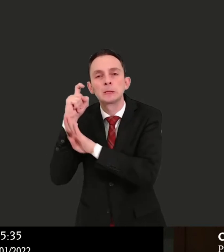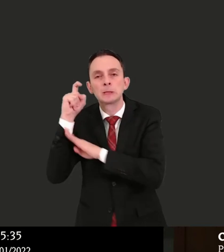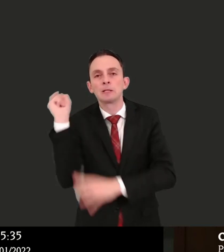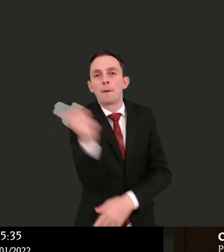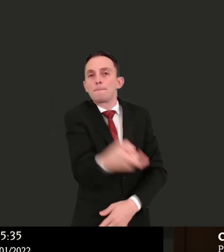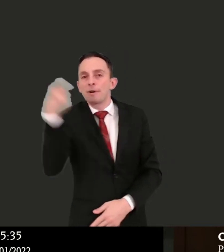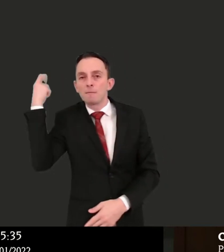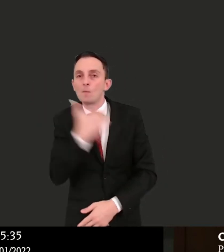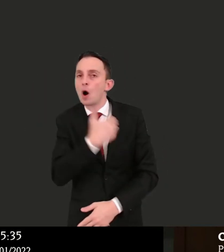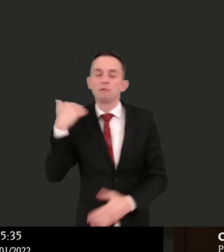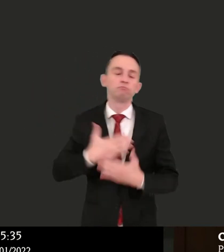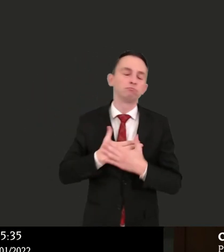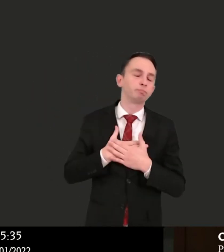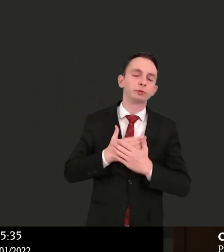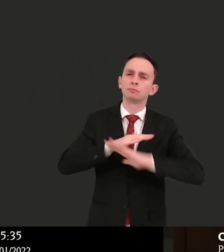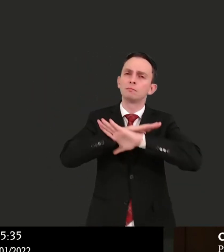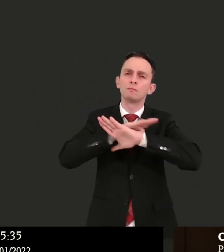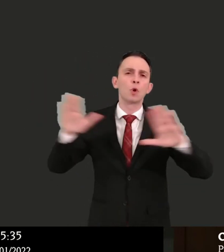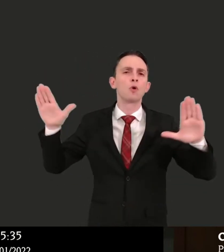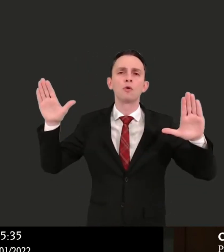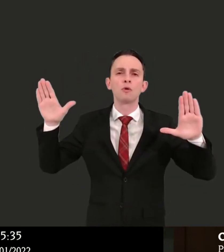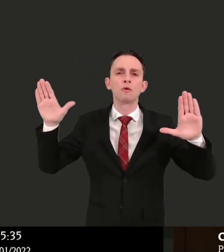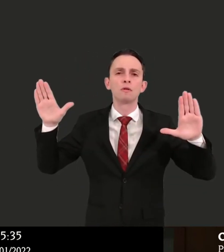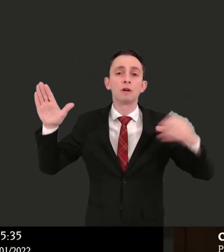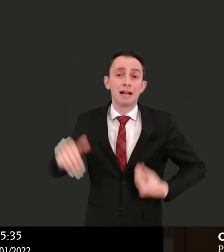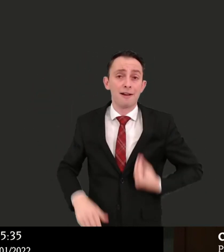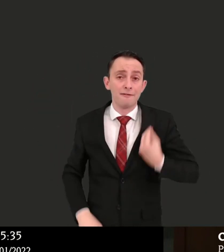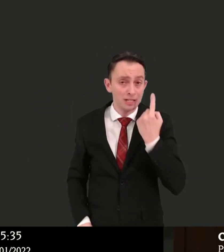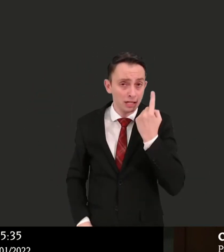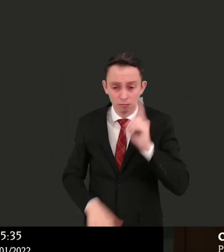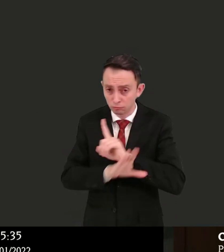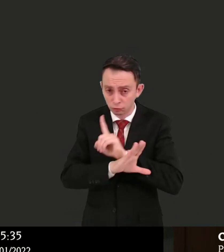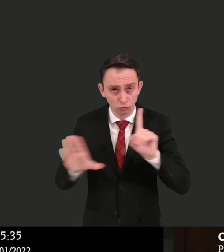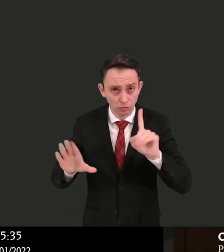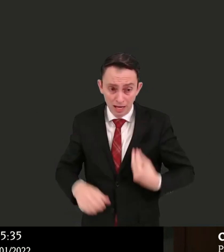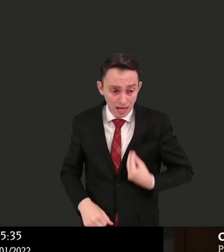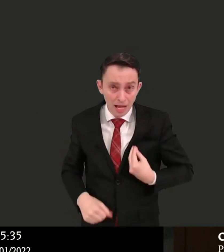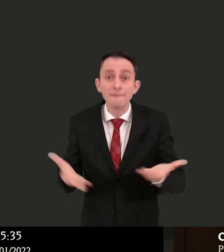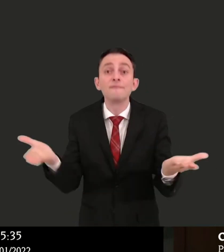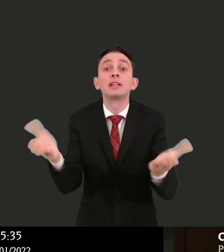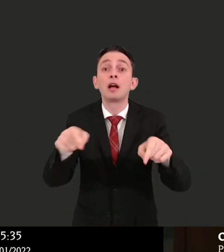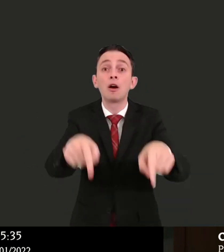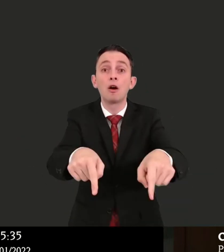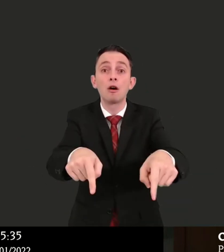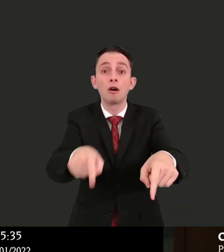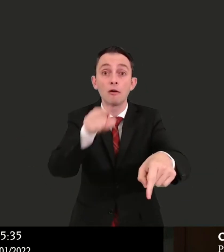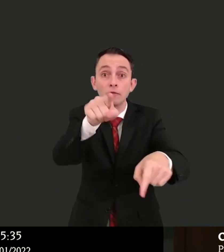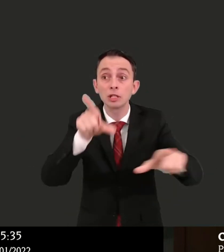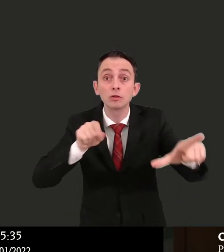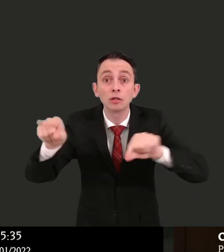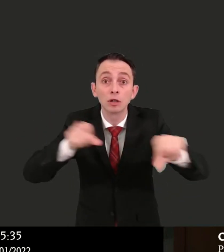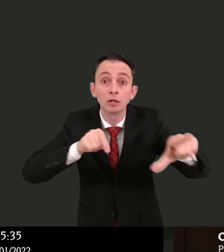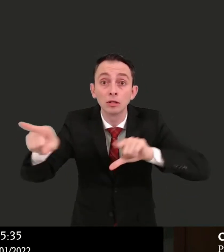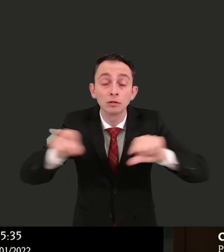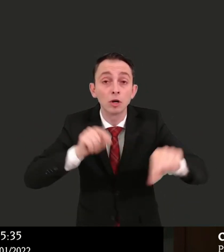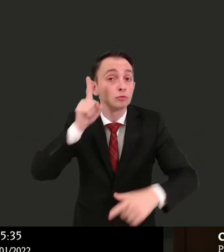nós. Nós só temos essa vida. E é agora. A nossa escolha, ela é